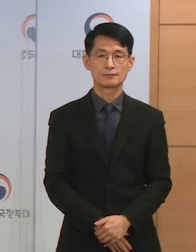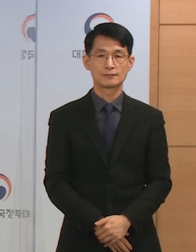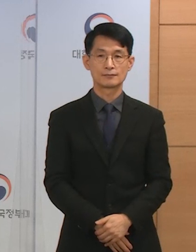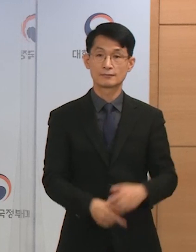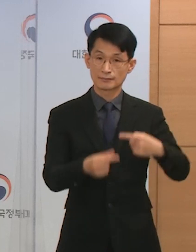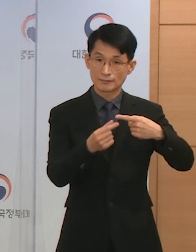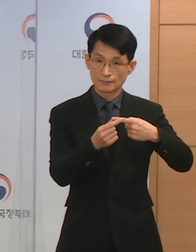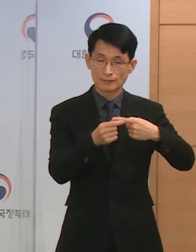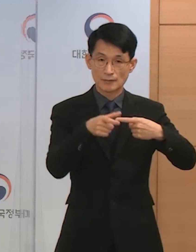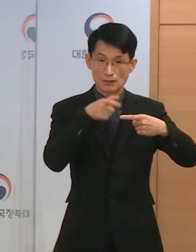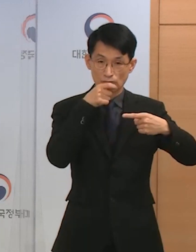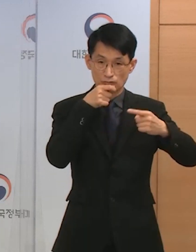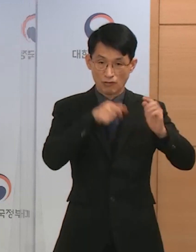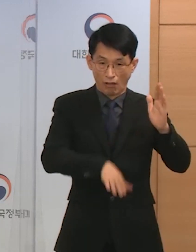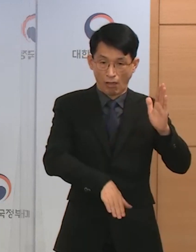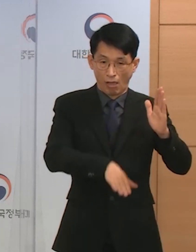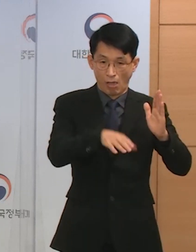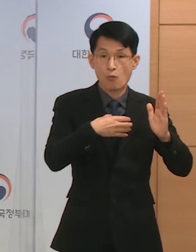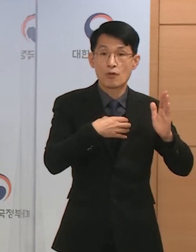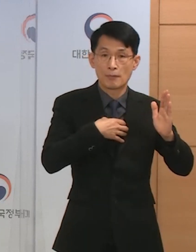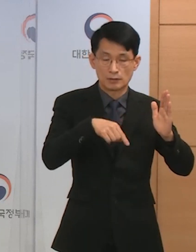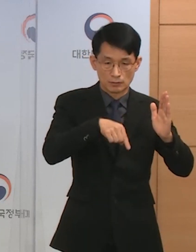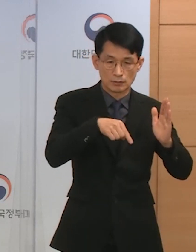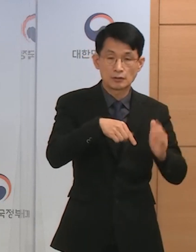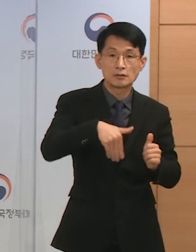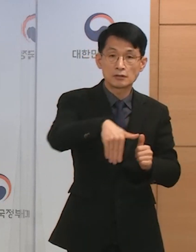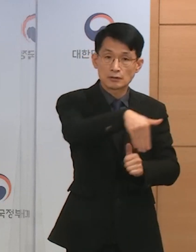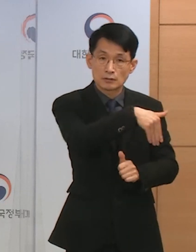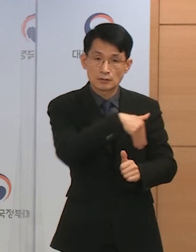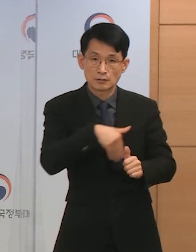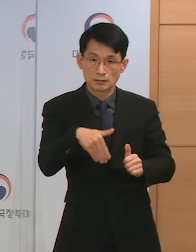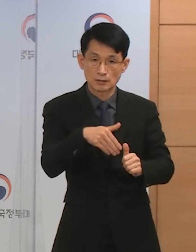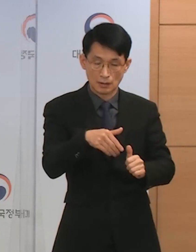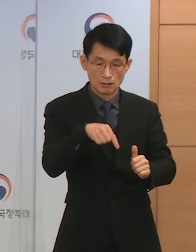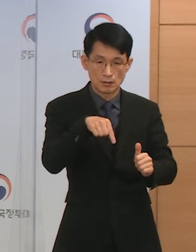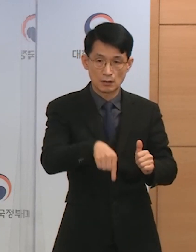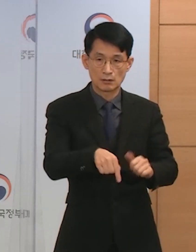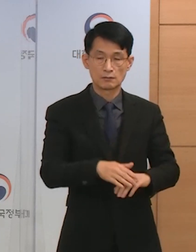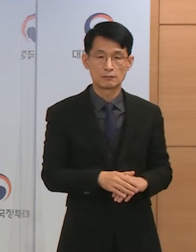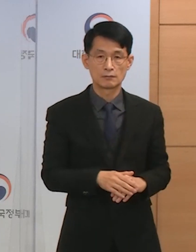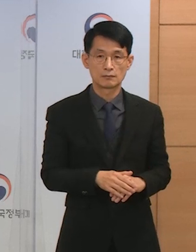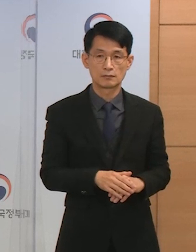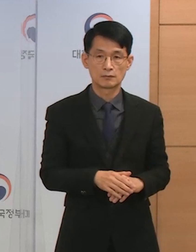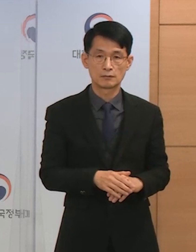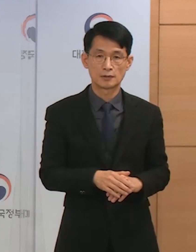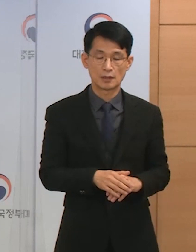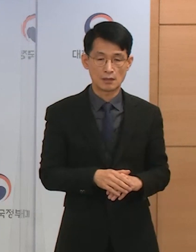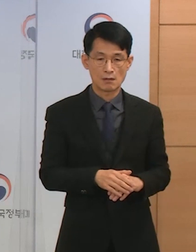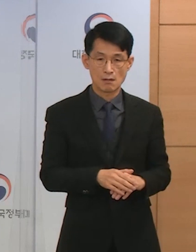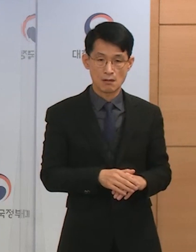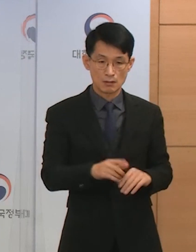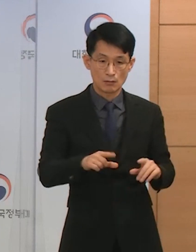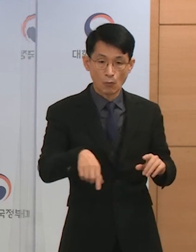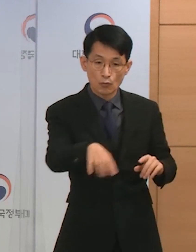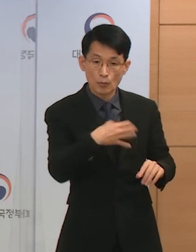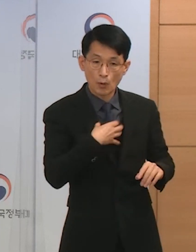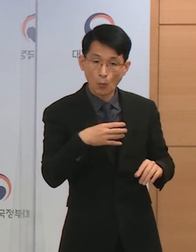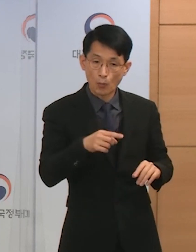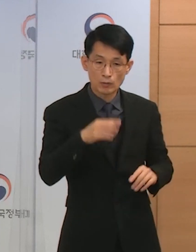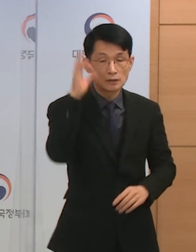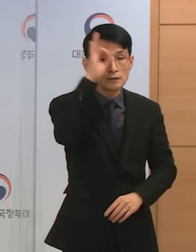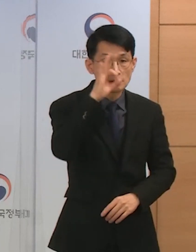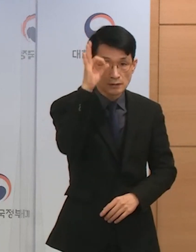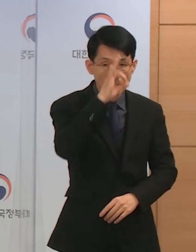먼저 침수 위험 열악한 여건에 놓인 주거 취약 가구 발굴과 지원